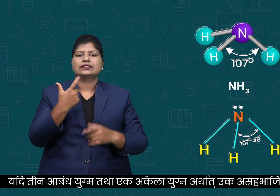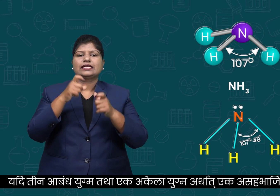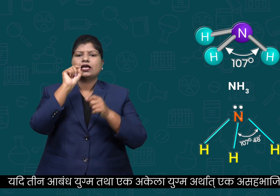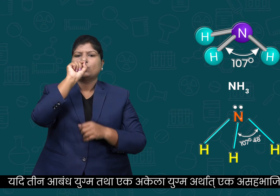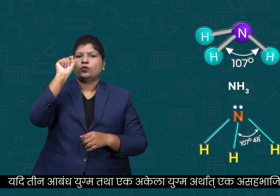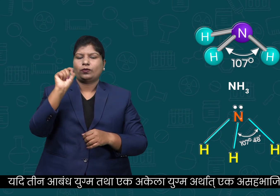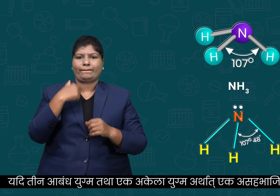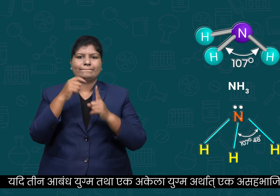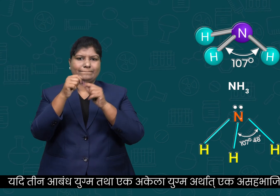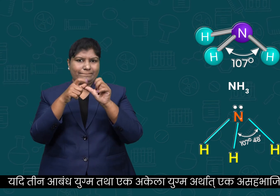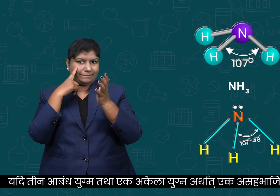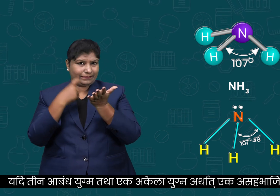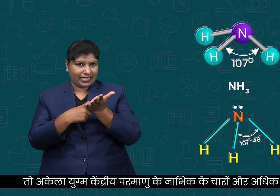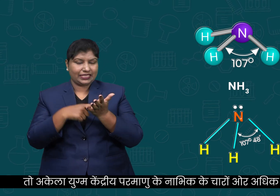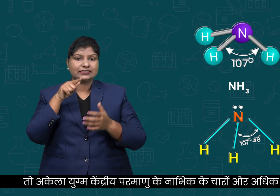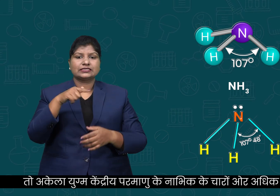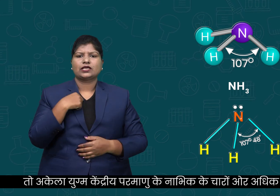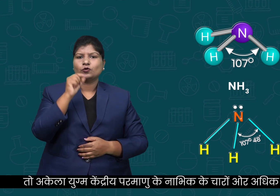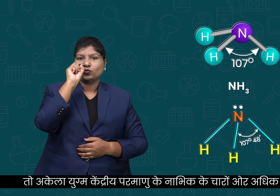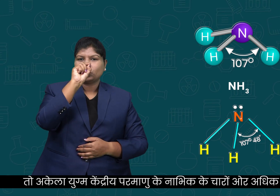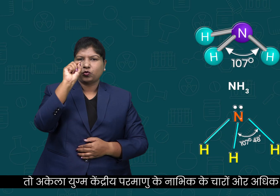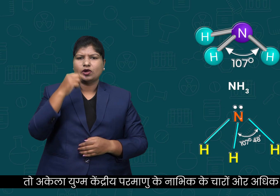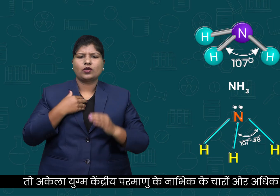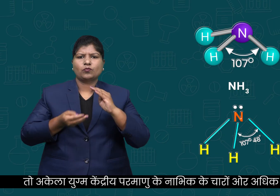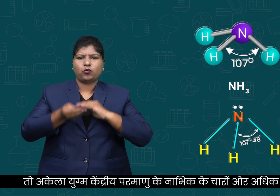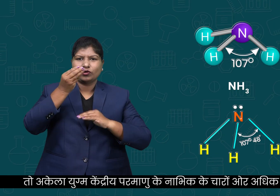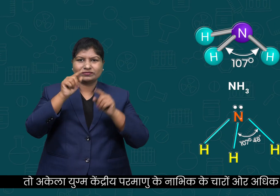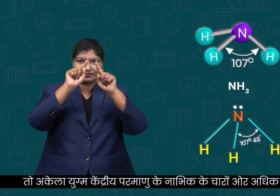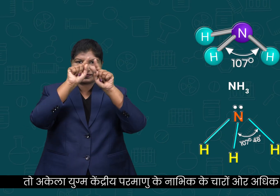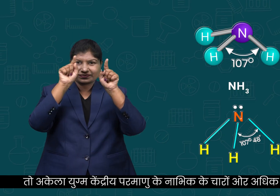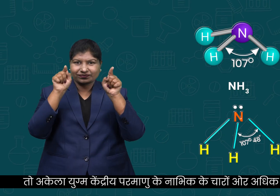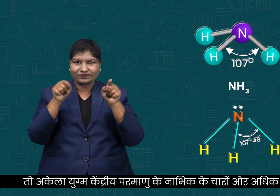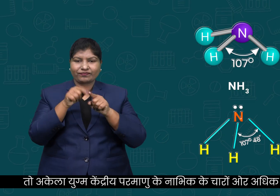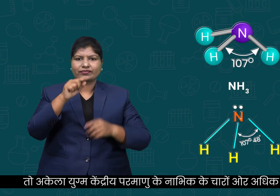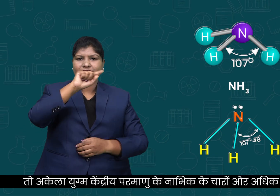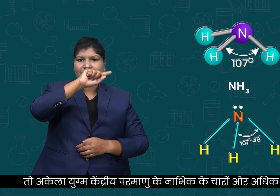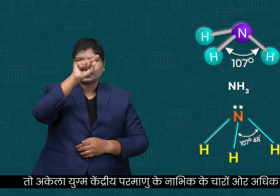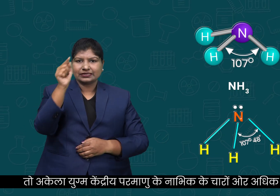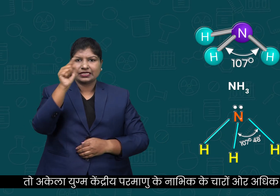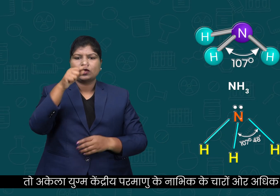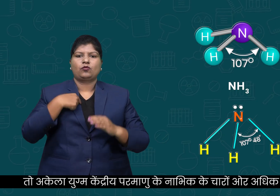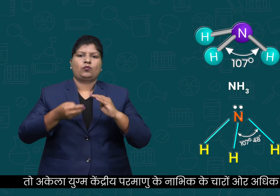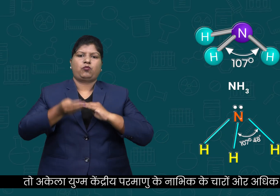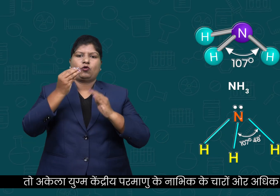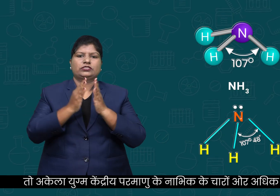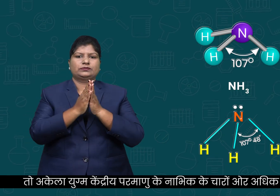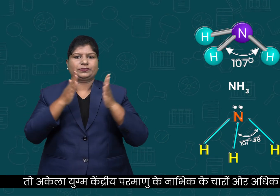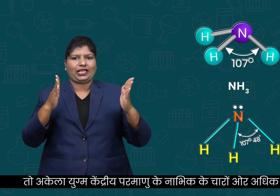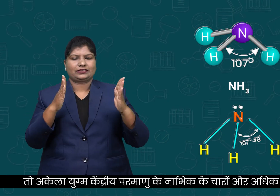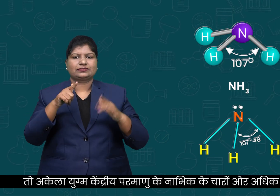है, तो अकेला युग्म केंद्रीय परमाणु के नाभिक के चारों ओर अधिक स्थान घेरता